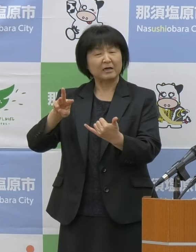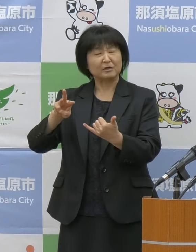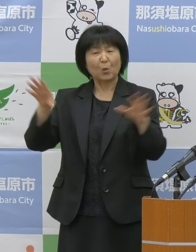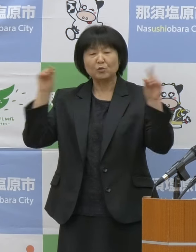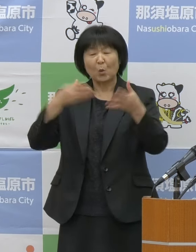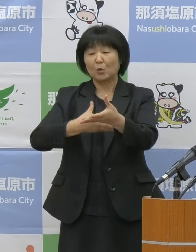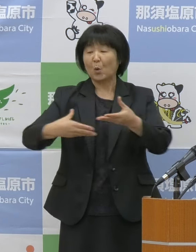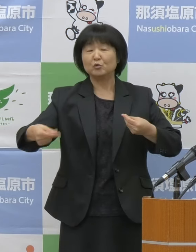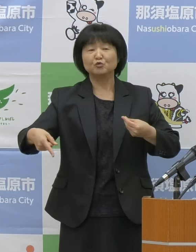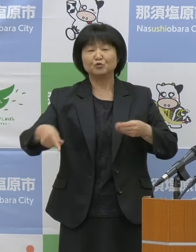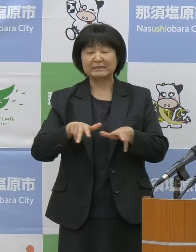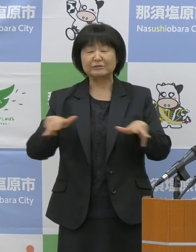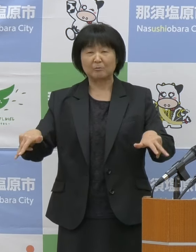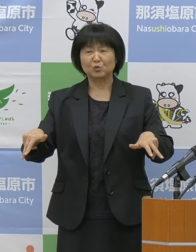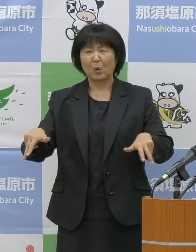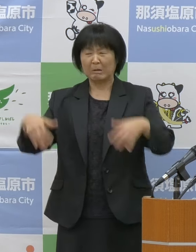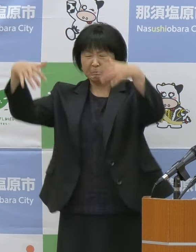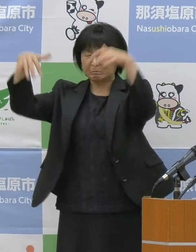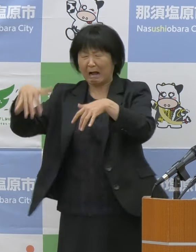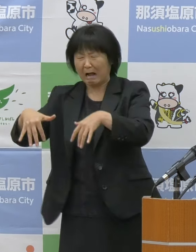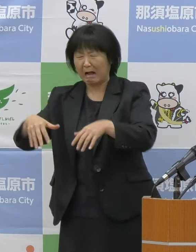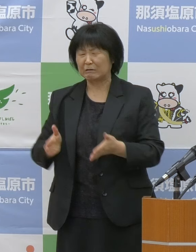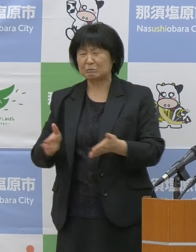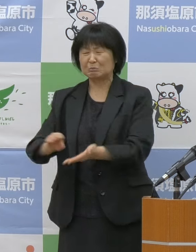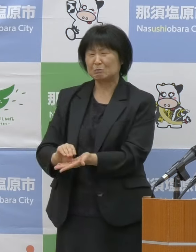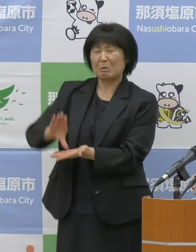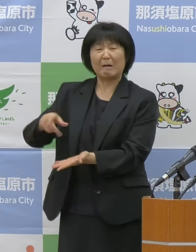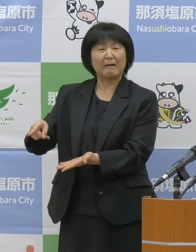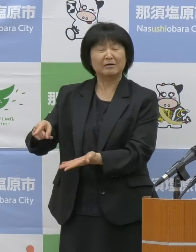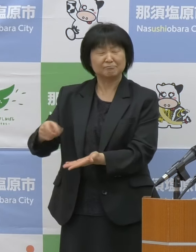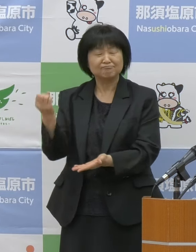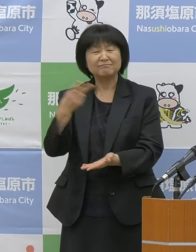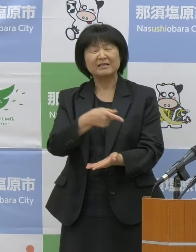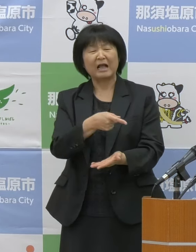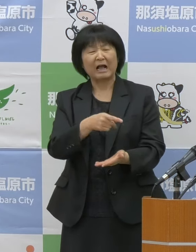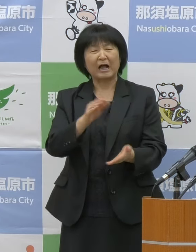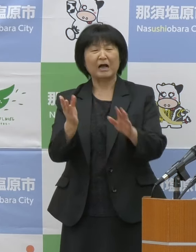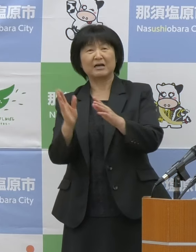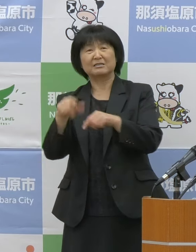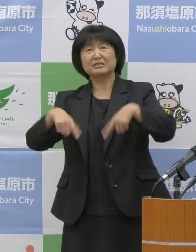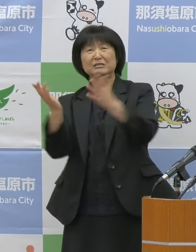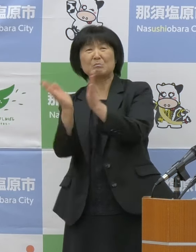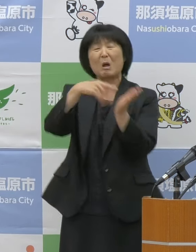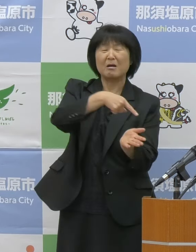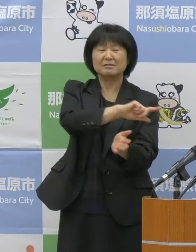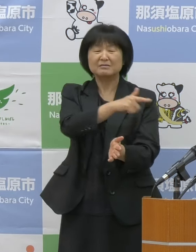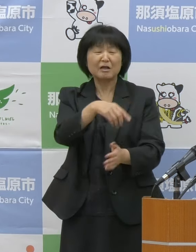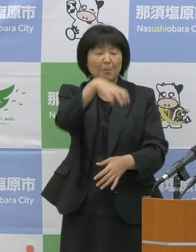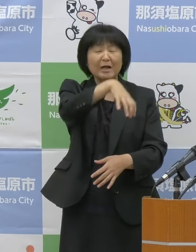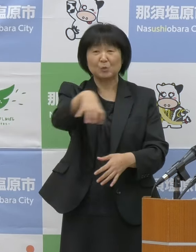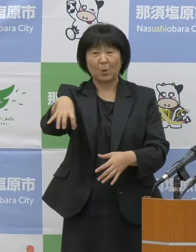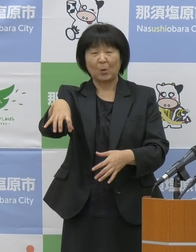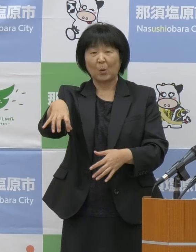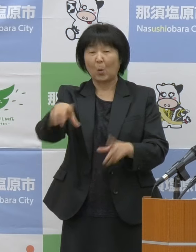こう、豪雨によって道路が冠水してしまったとか、あるいは倒木がある、そういった場所をですね、共有